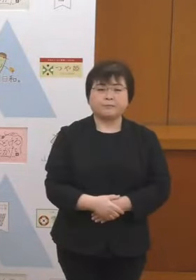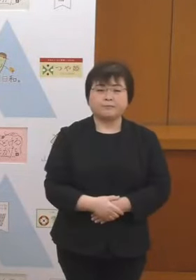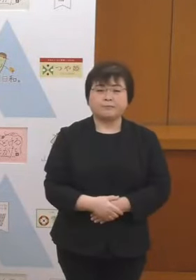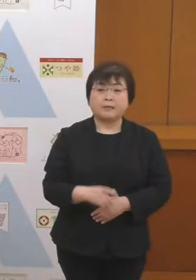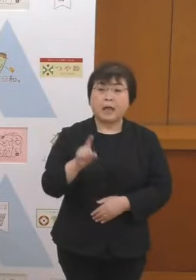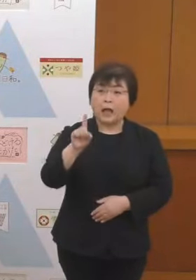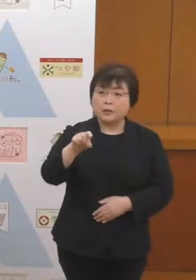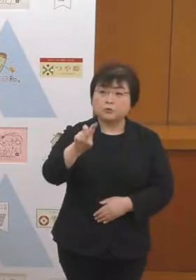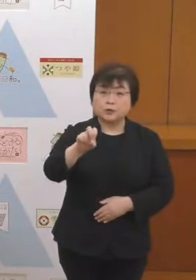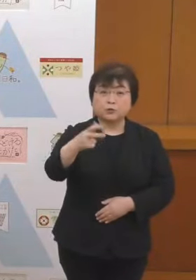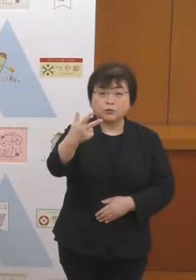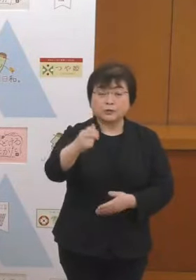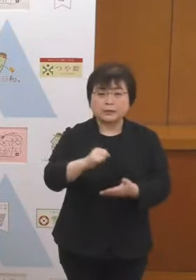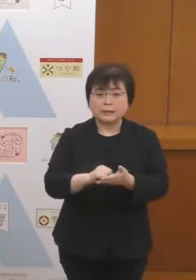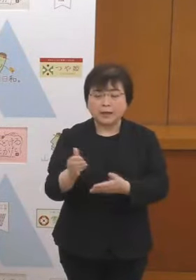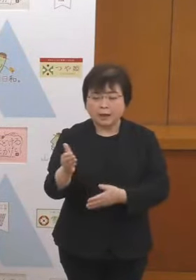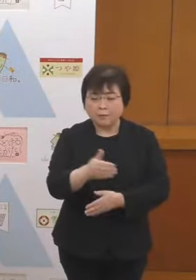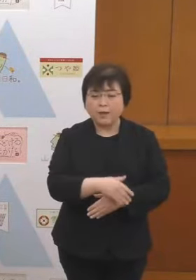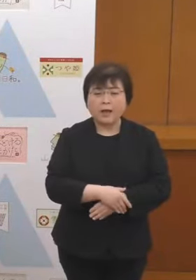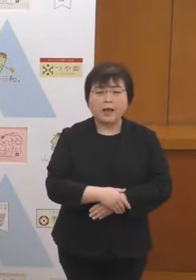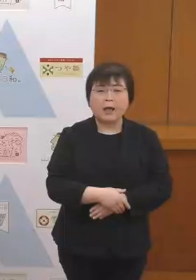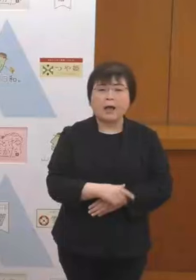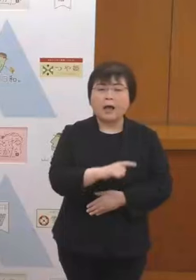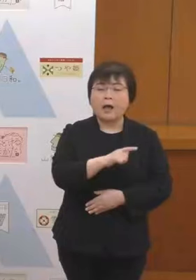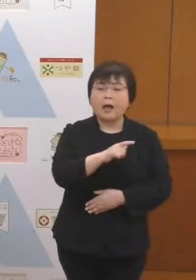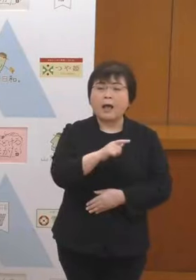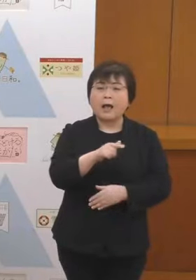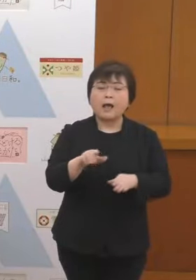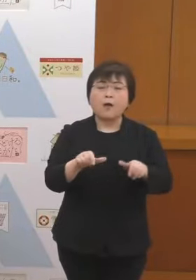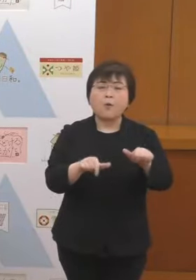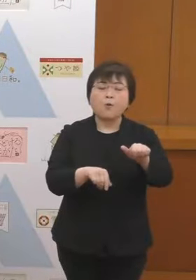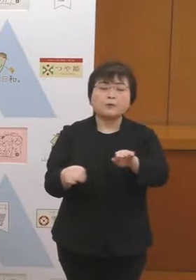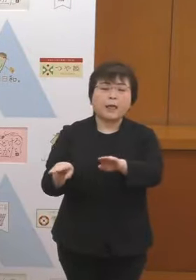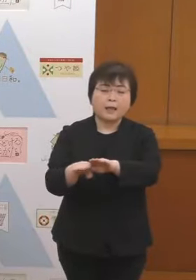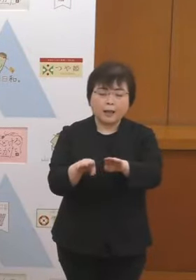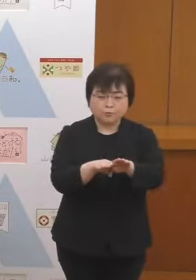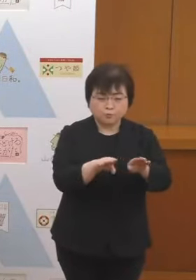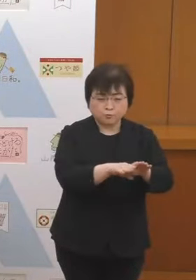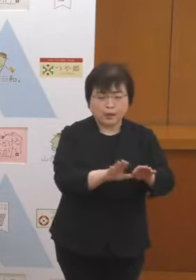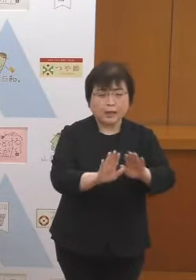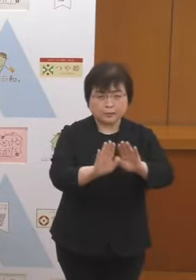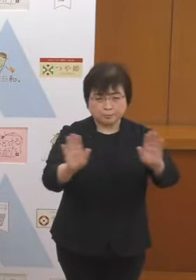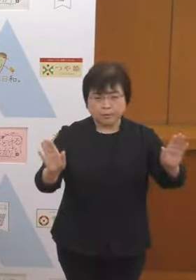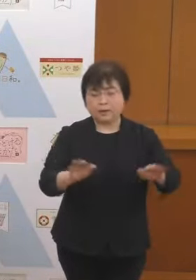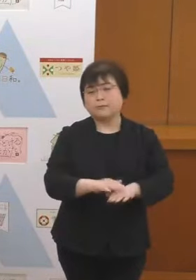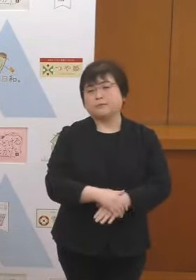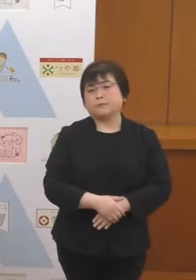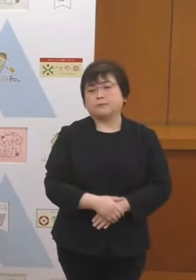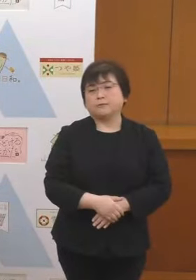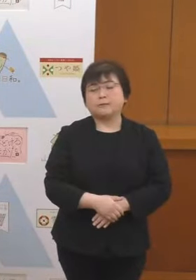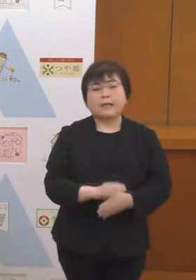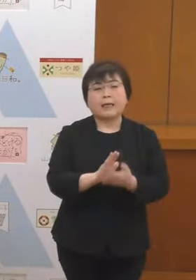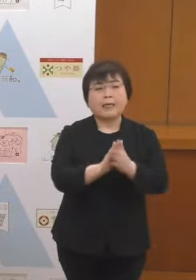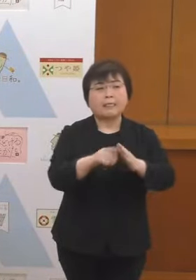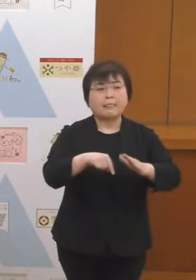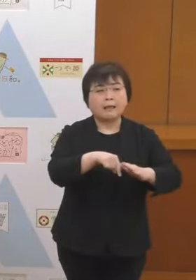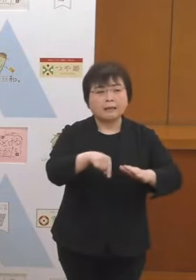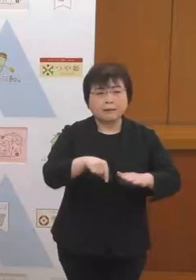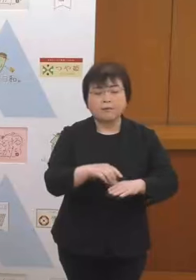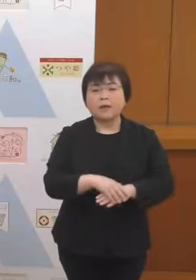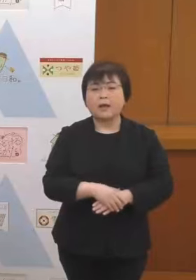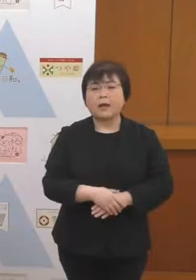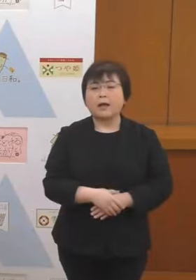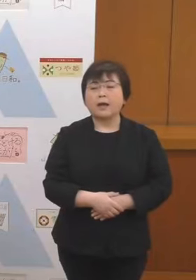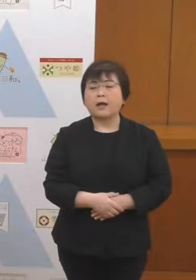明日27日からは大型連休ゴールデンウィークが始まります県内では